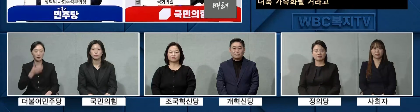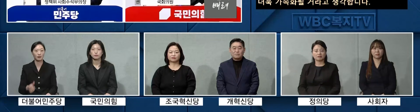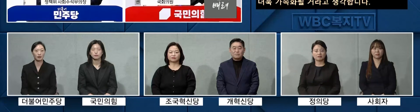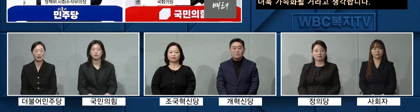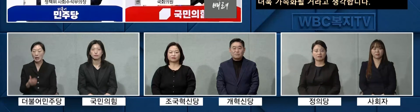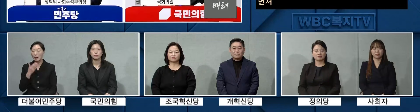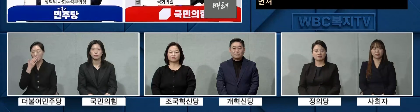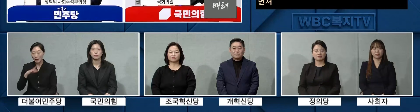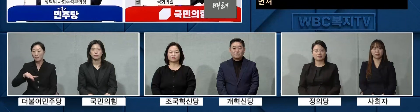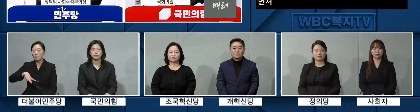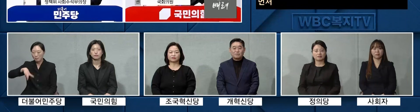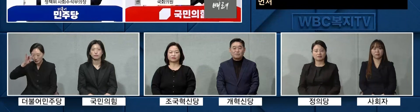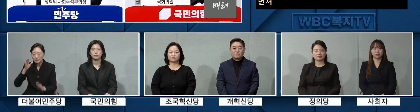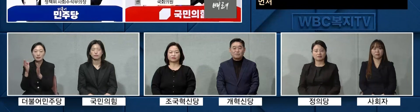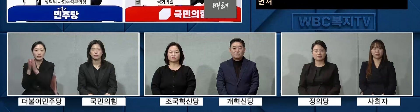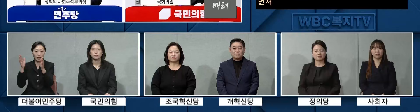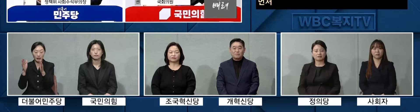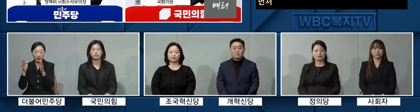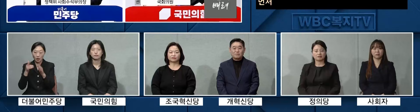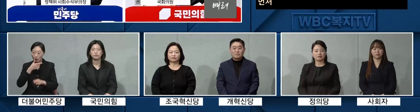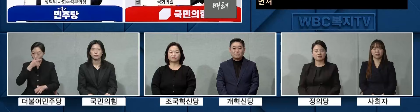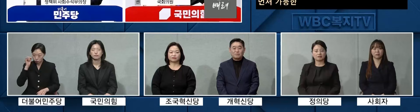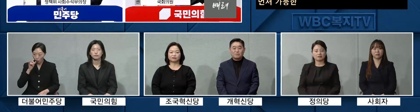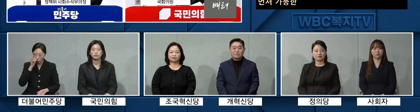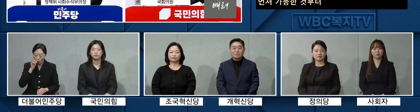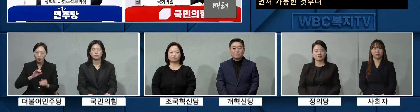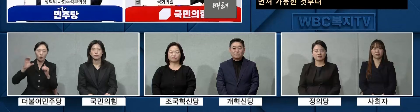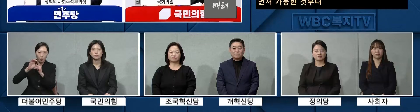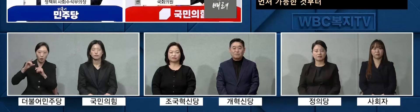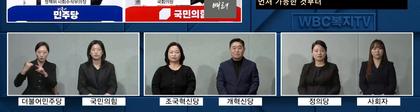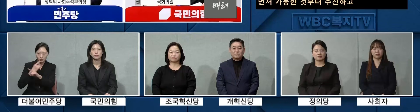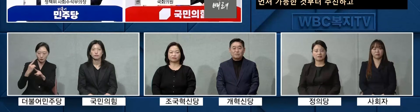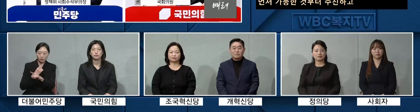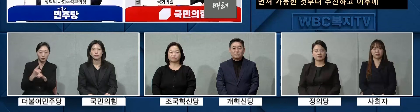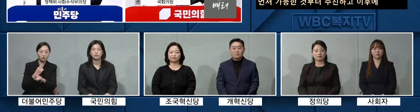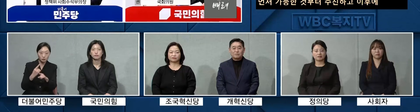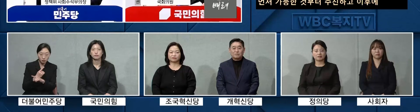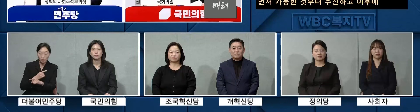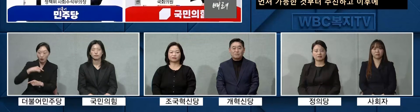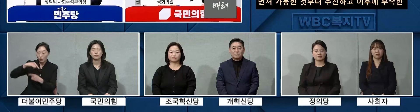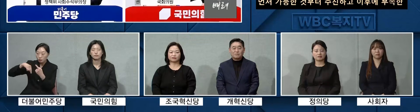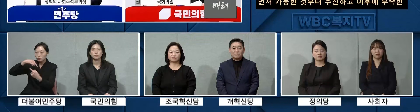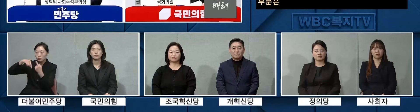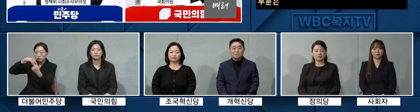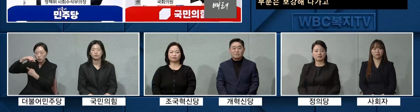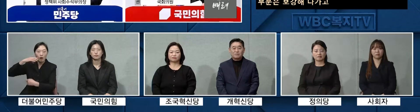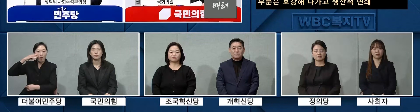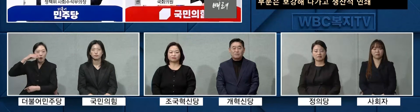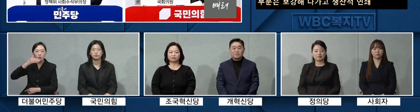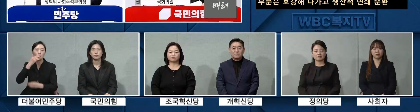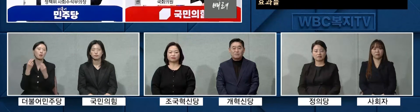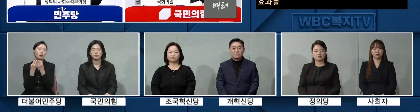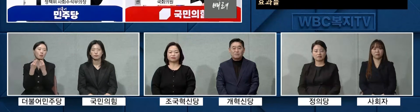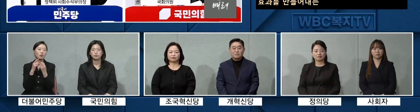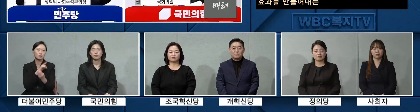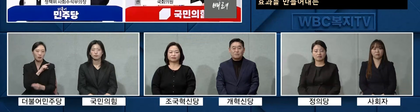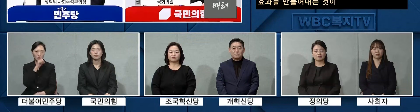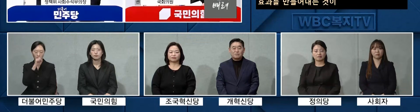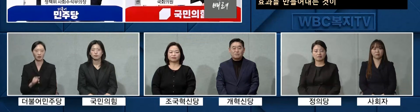그런 부분들은 또 계속 보강해 나가고 생산적 연쇄 순환 효과를 만들어내는 것이 지금에 있어서는 가장 중요하다고 생각합니다.